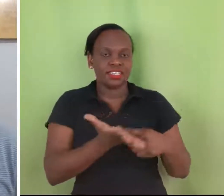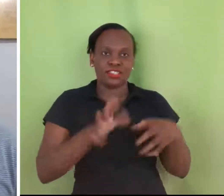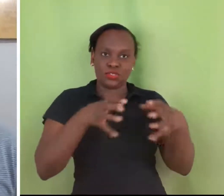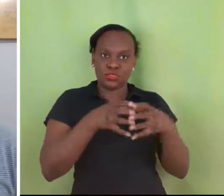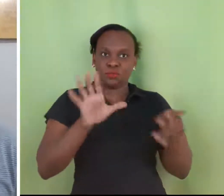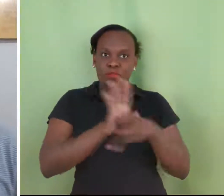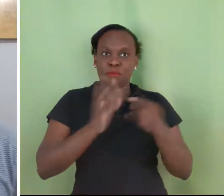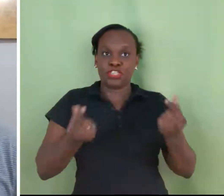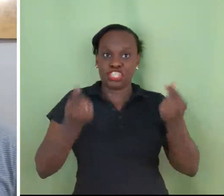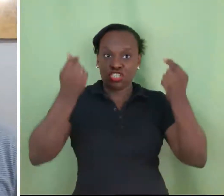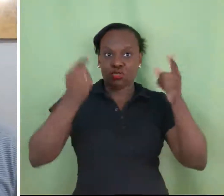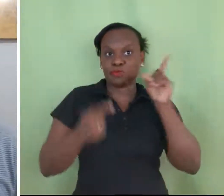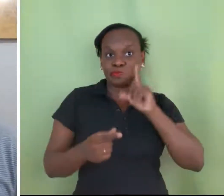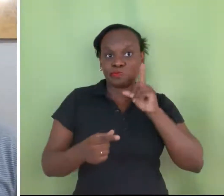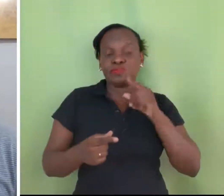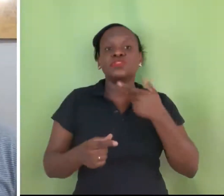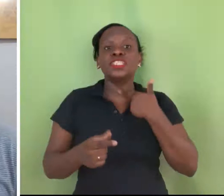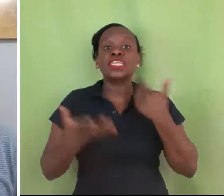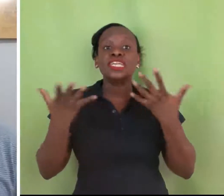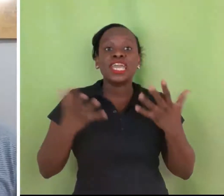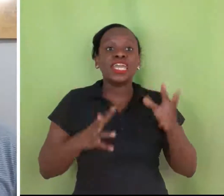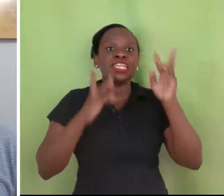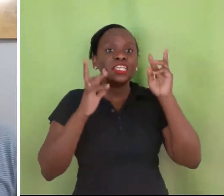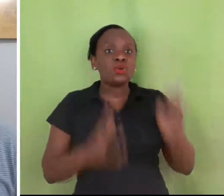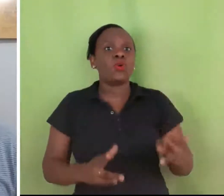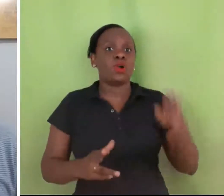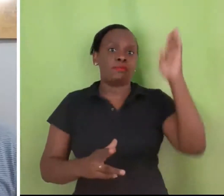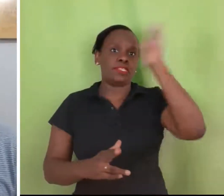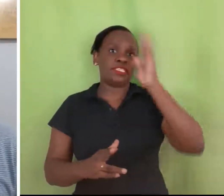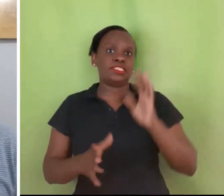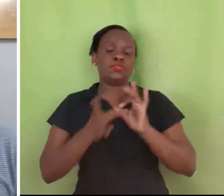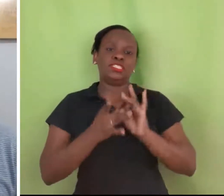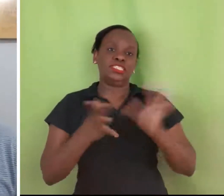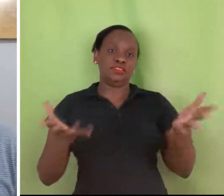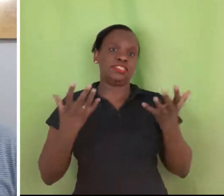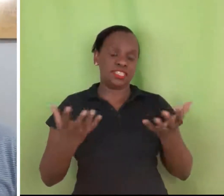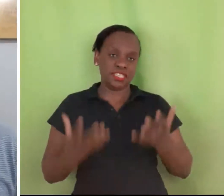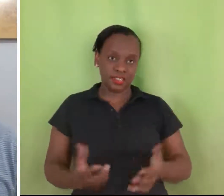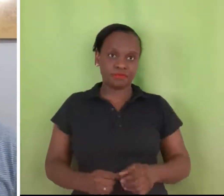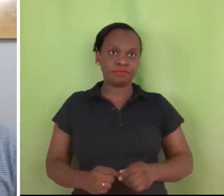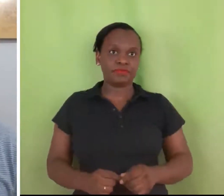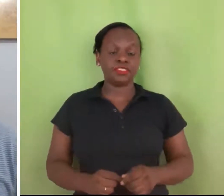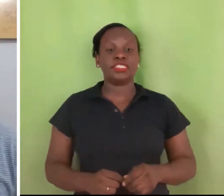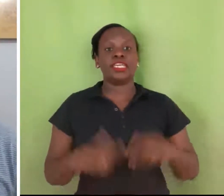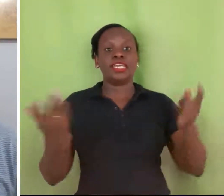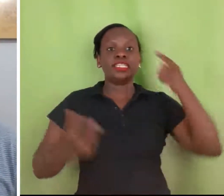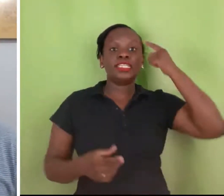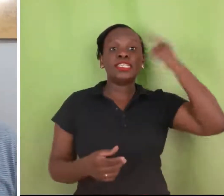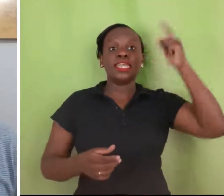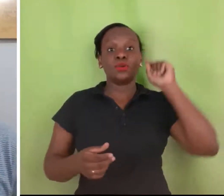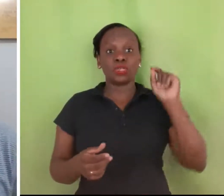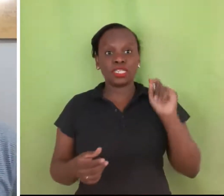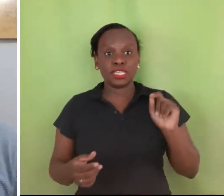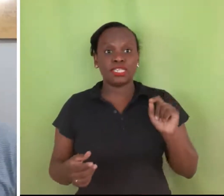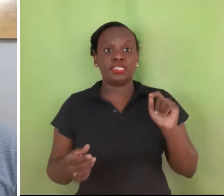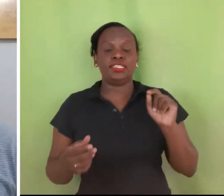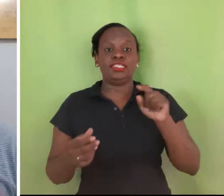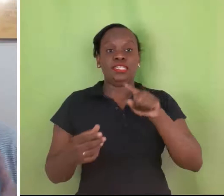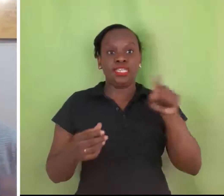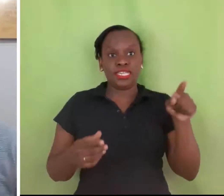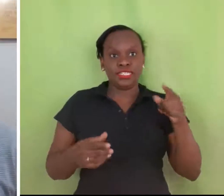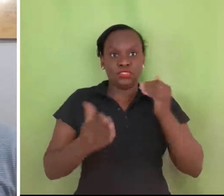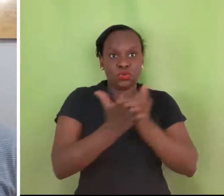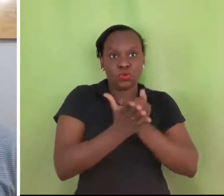Minas Gerais, né, pretenderam também fazer a independência do Brasil, né? A ideia deles é que quando